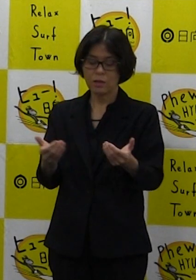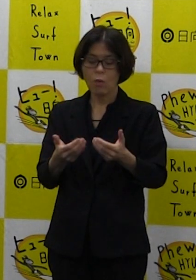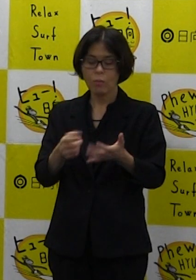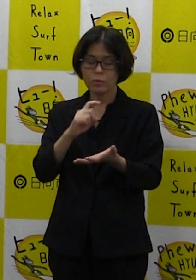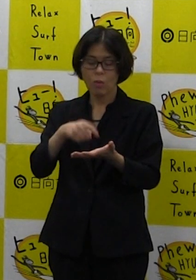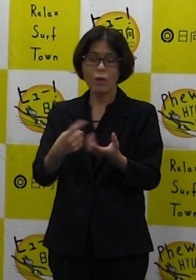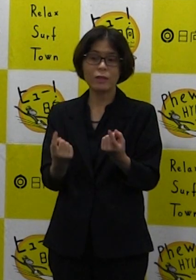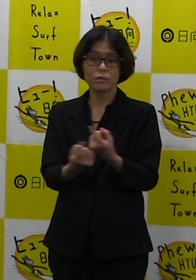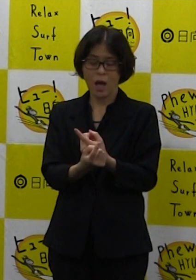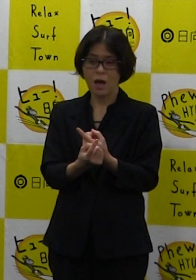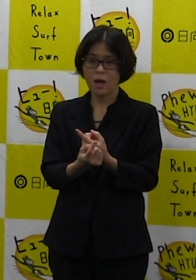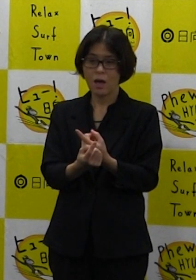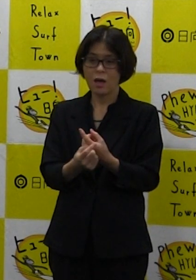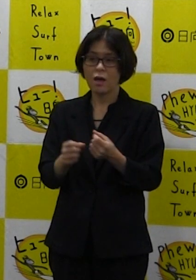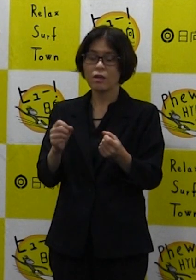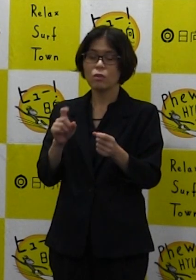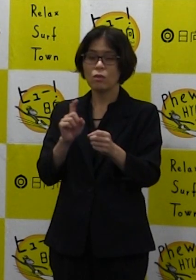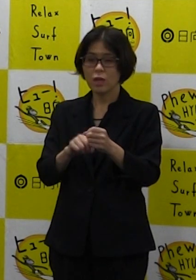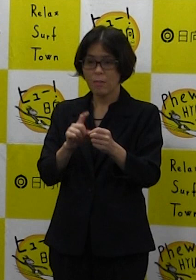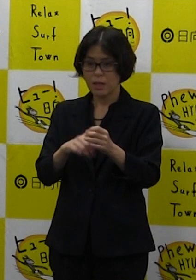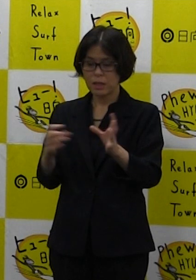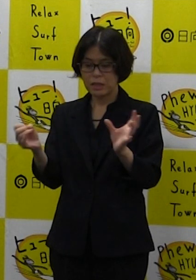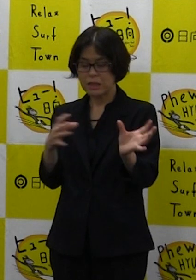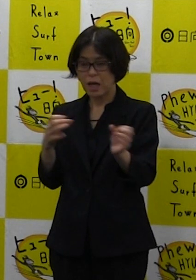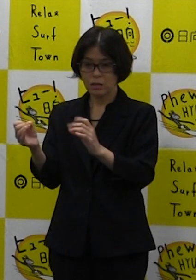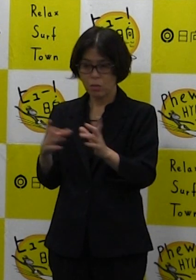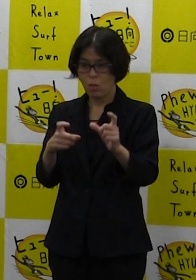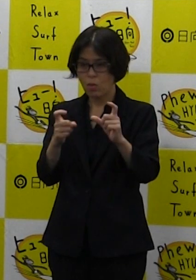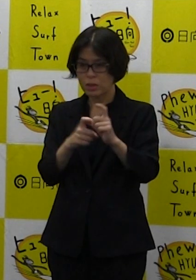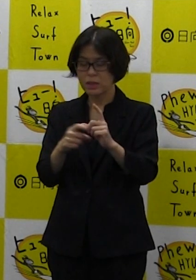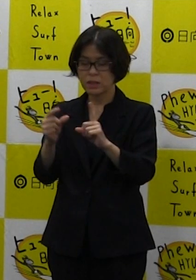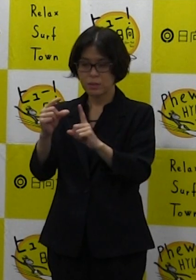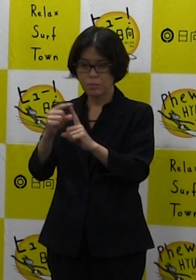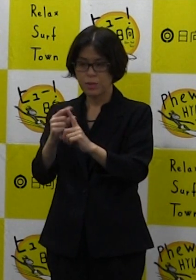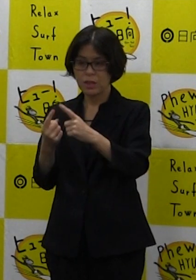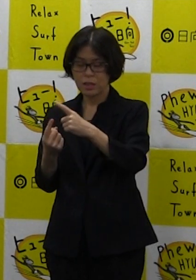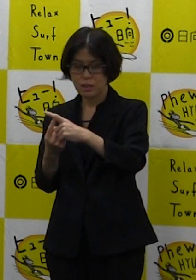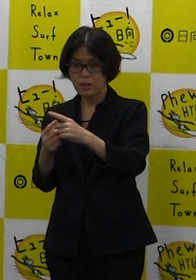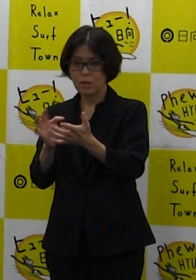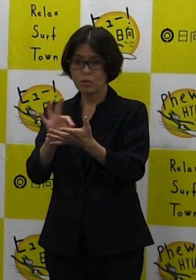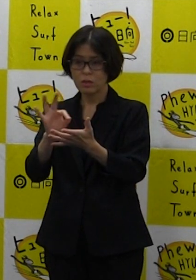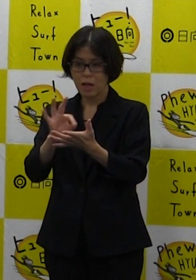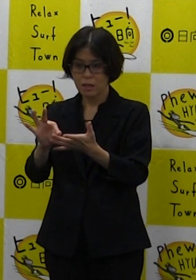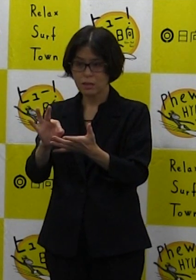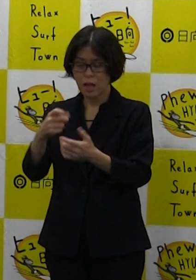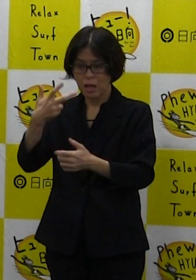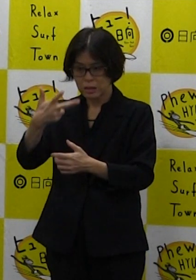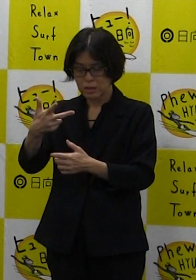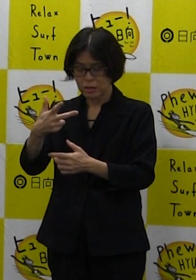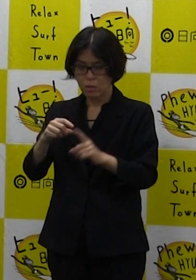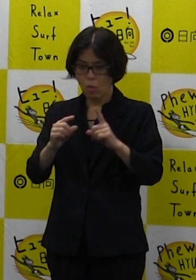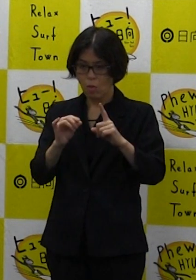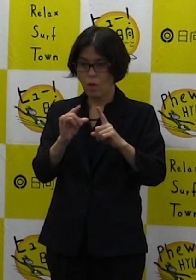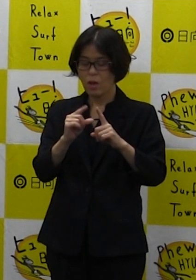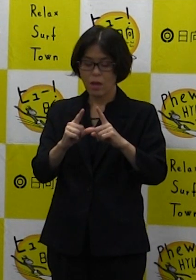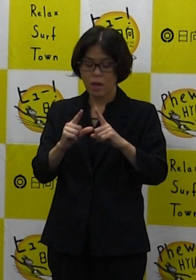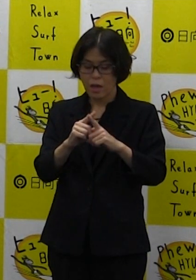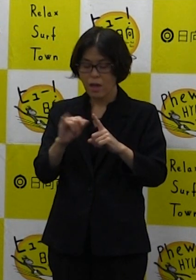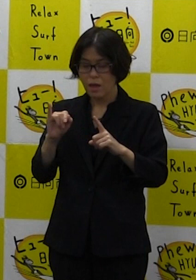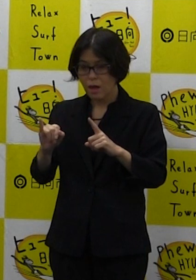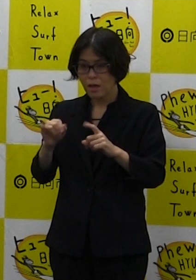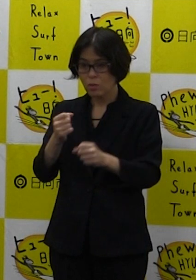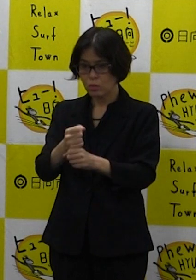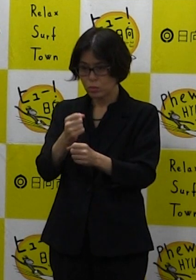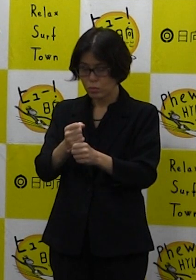ためチャットGPTを活用した市独自の生成AIを構築するための経費のほか